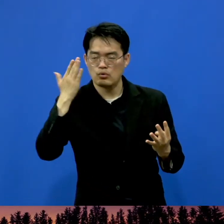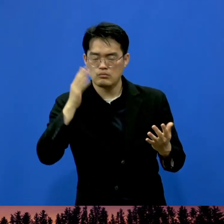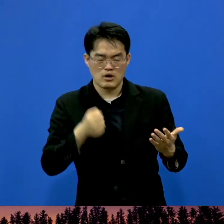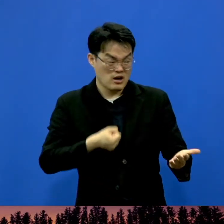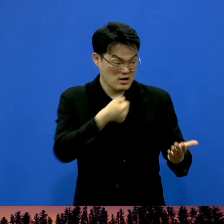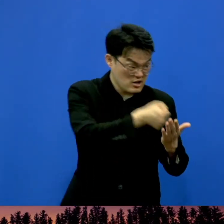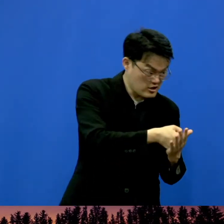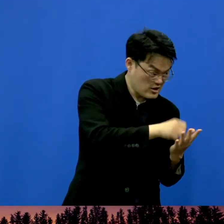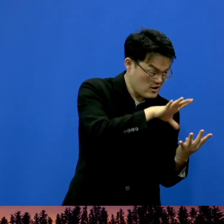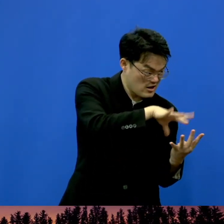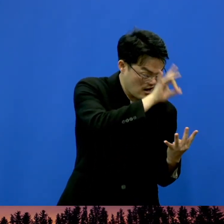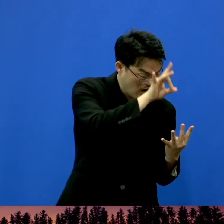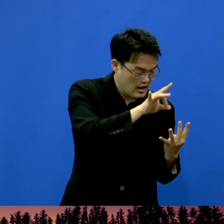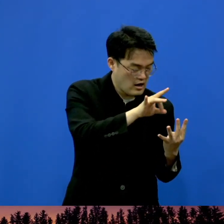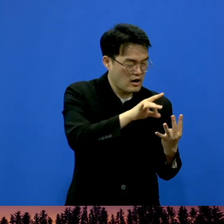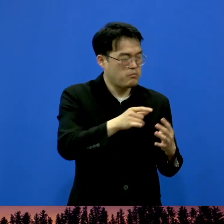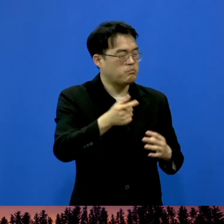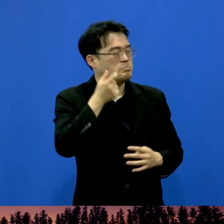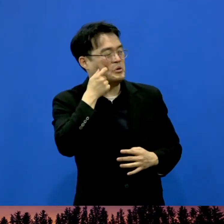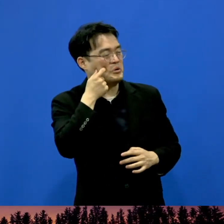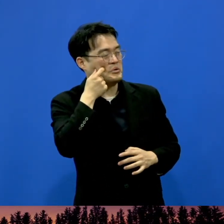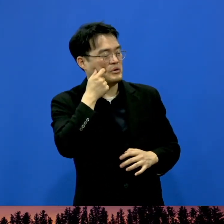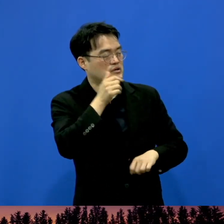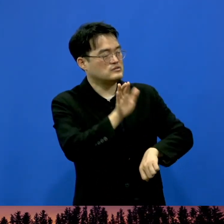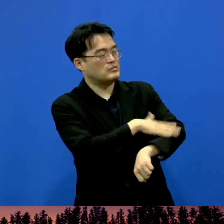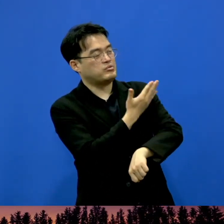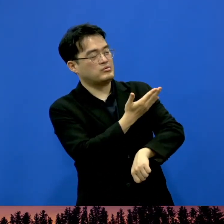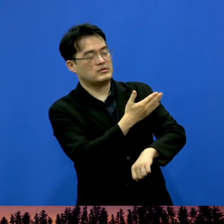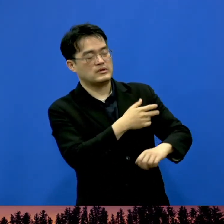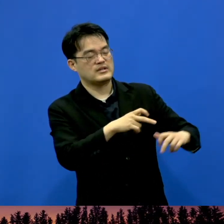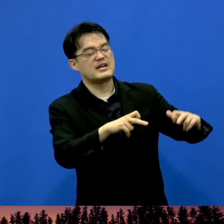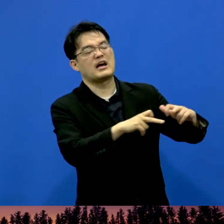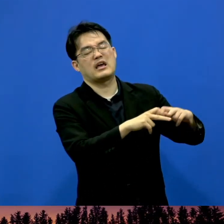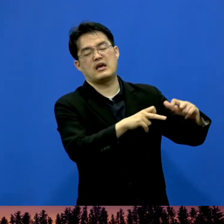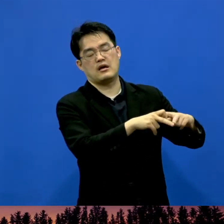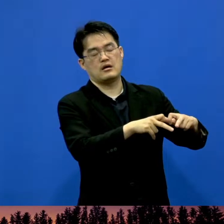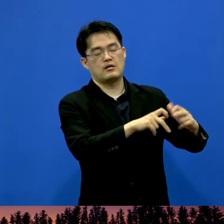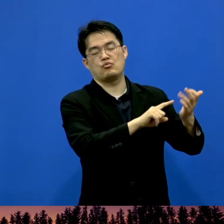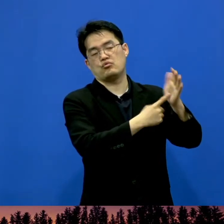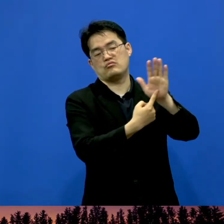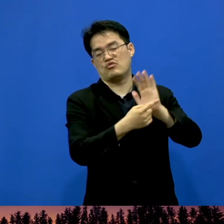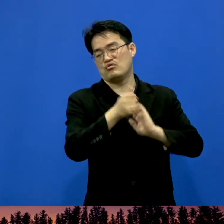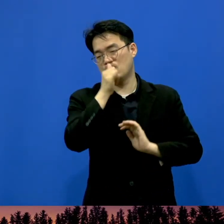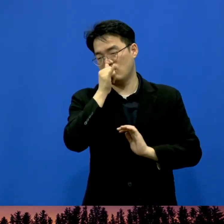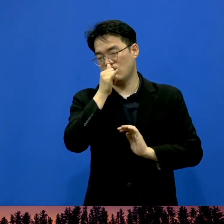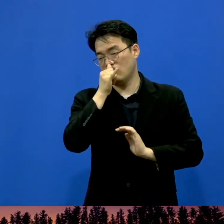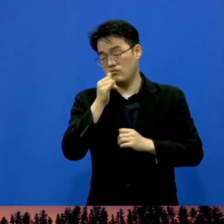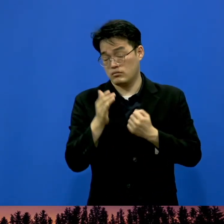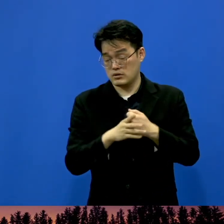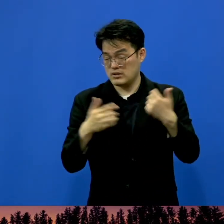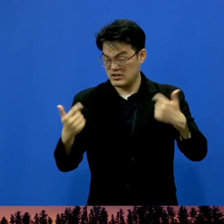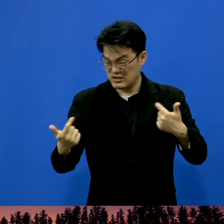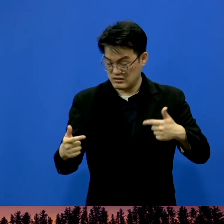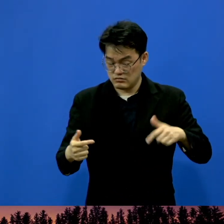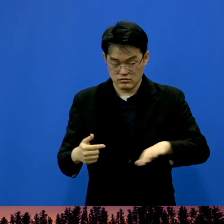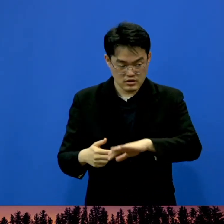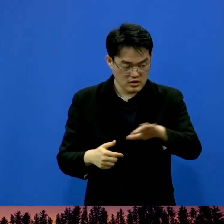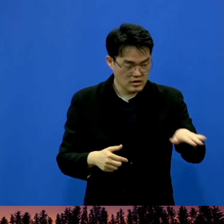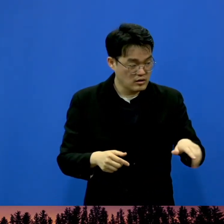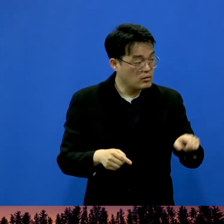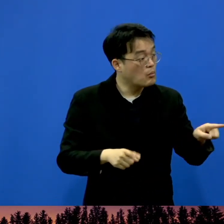많죠. 작년에도 교육했는데 지금도 교육하고 있는 거예요. 그리고 늘 또 요즘 뭐 하냐, 준비